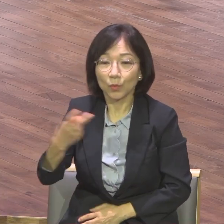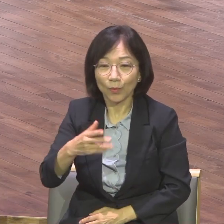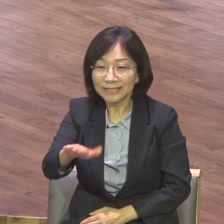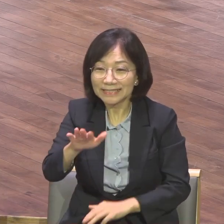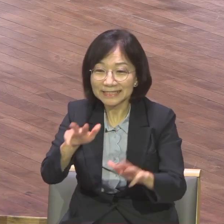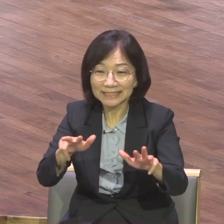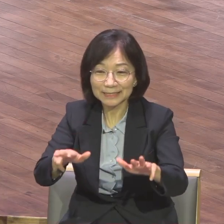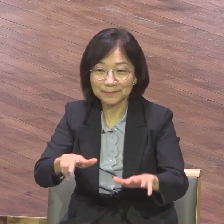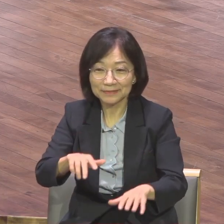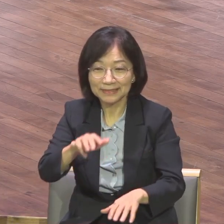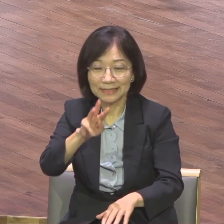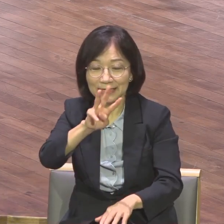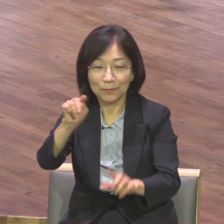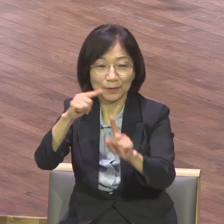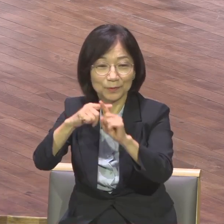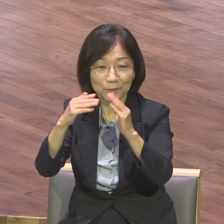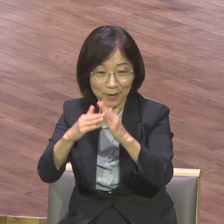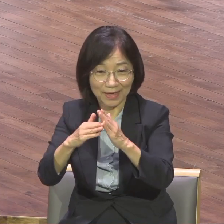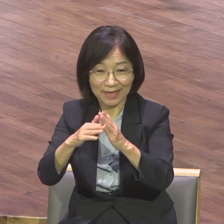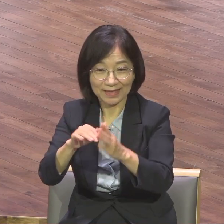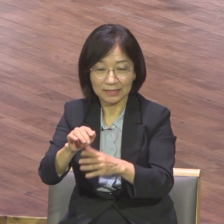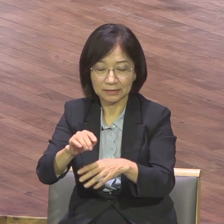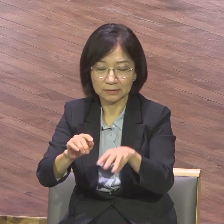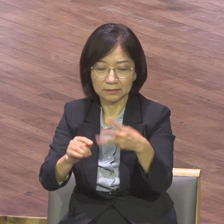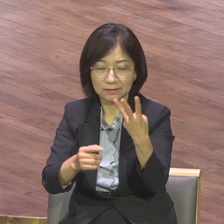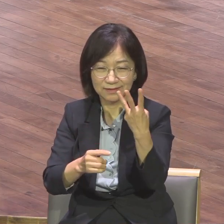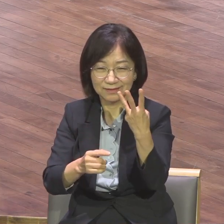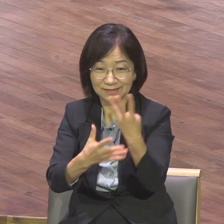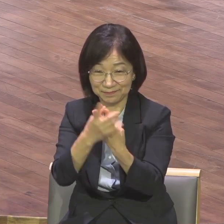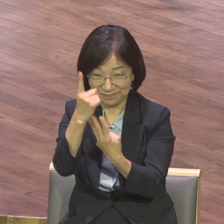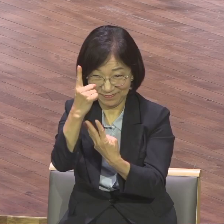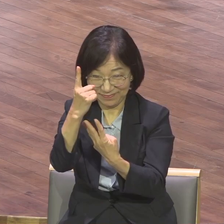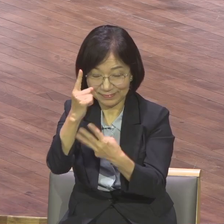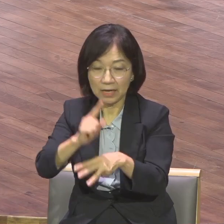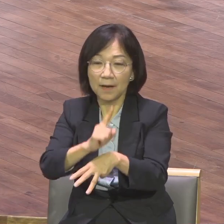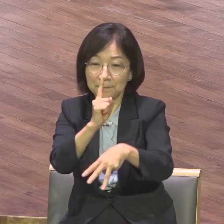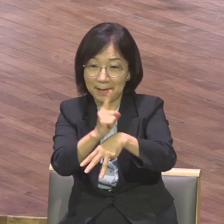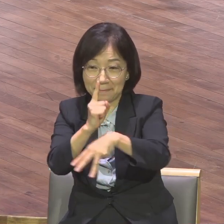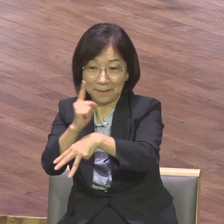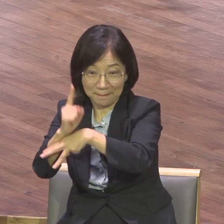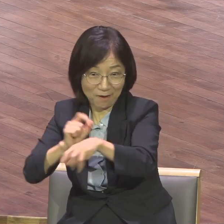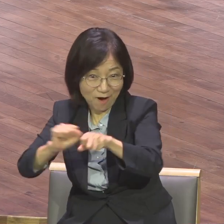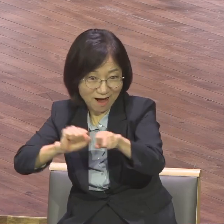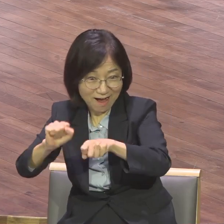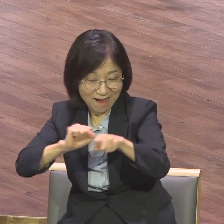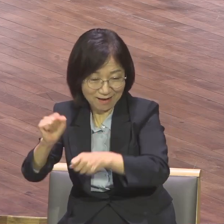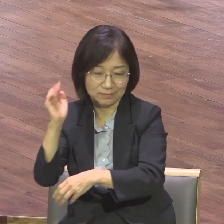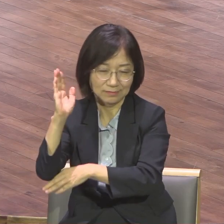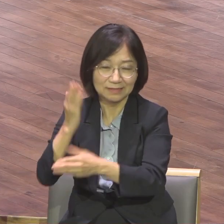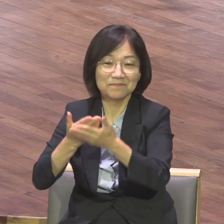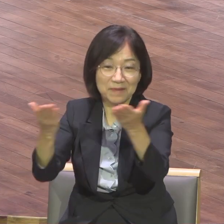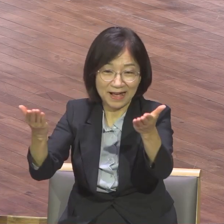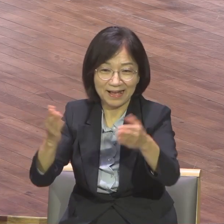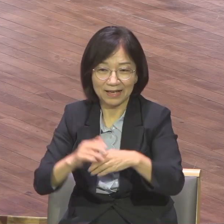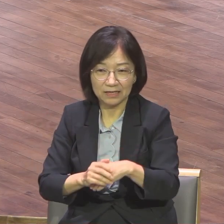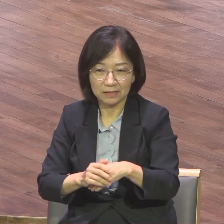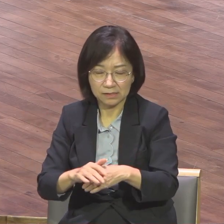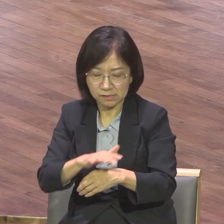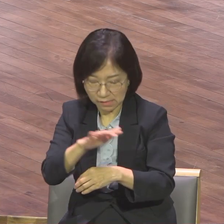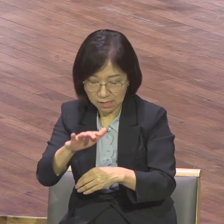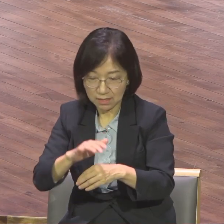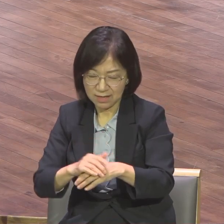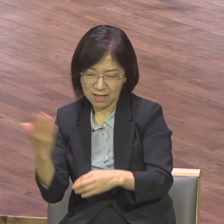펼쳐나가고 있는 삼인일조 운동을 설명하면서 이제는 동키호테처럼